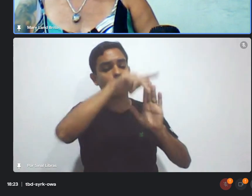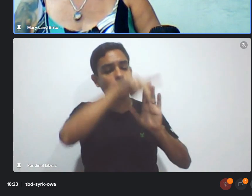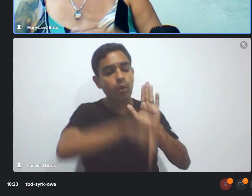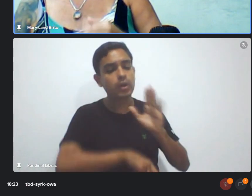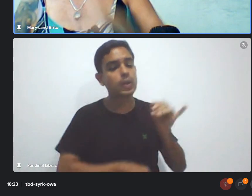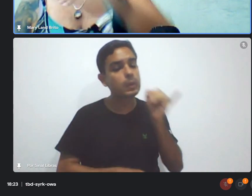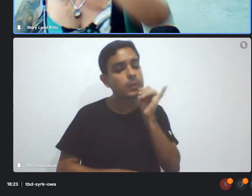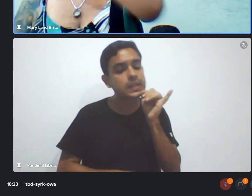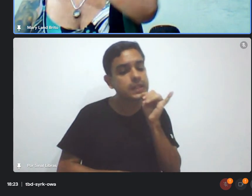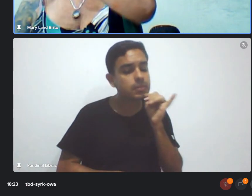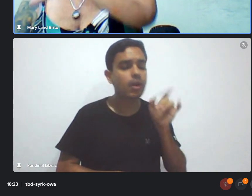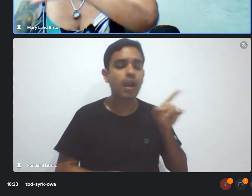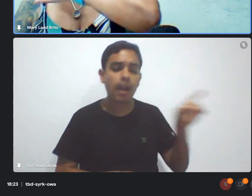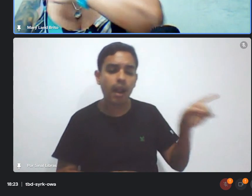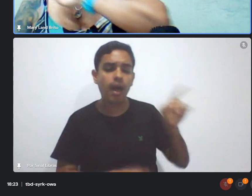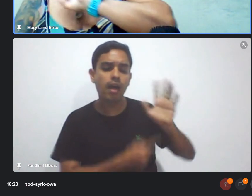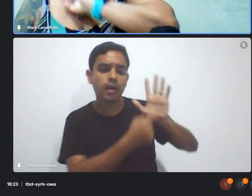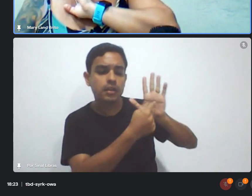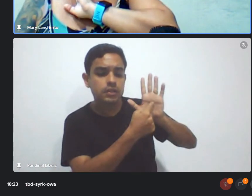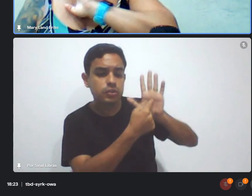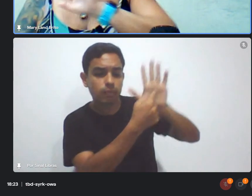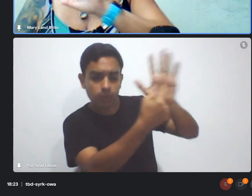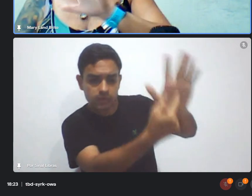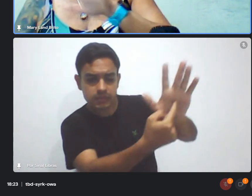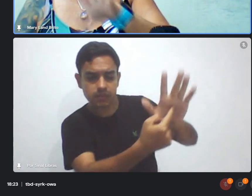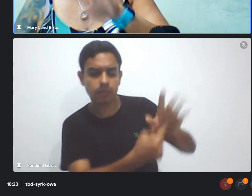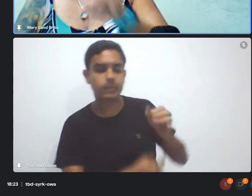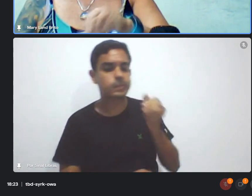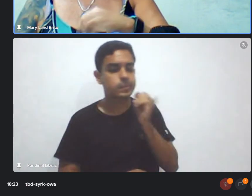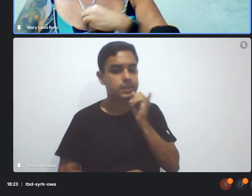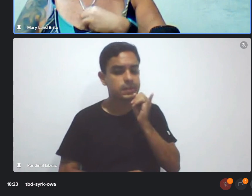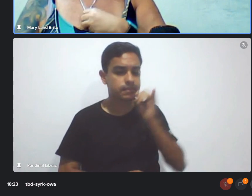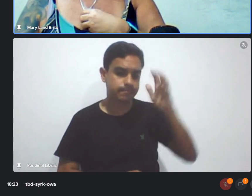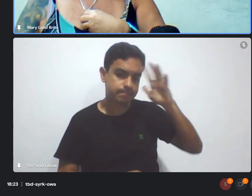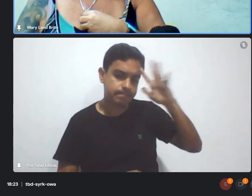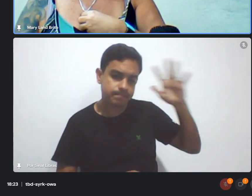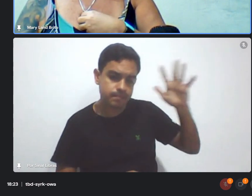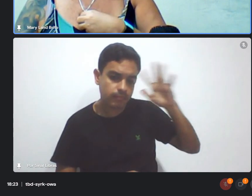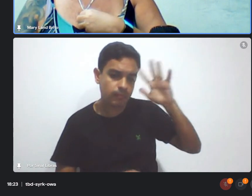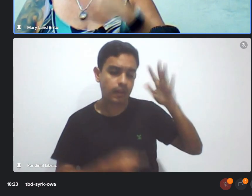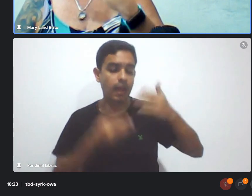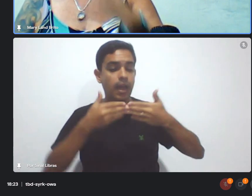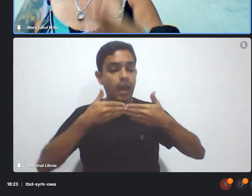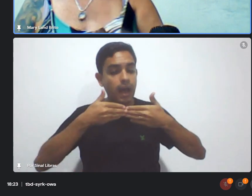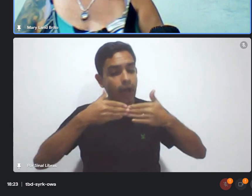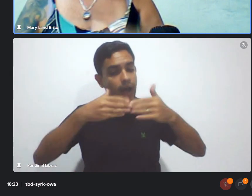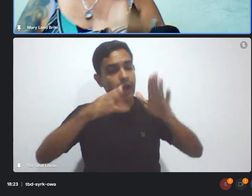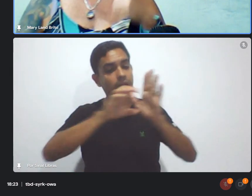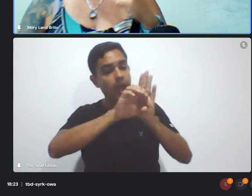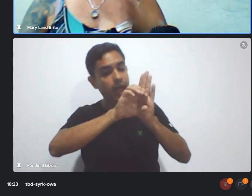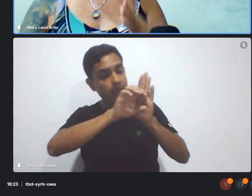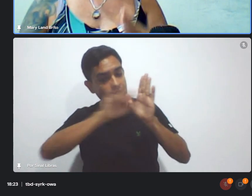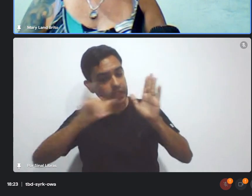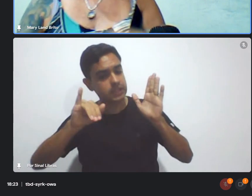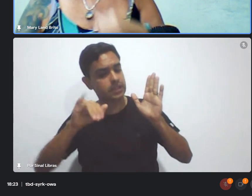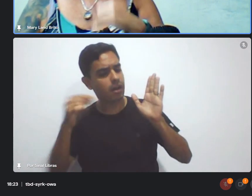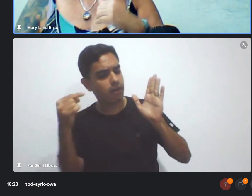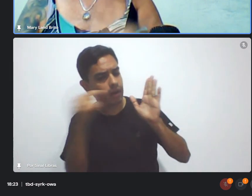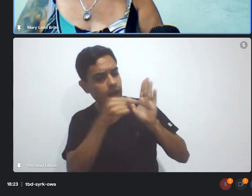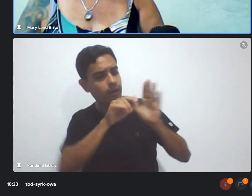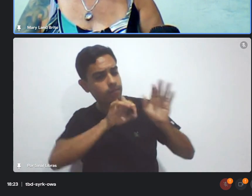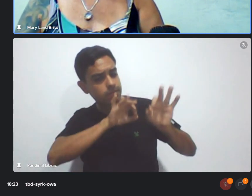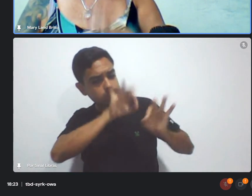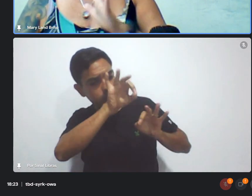exposição, lá nos 30%, vamos imaginar que a gente abre um edital de exposição, de montar uma exposição, montar